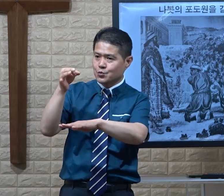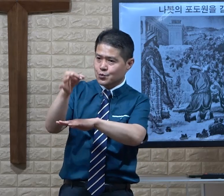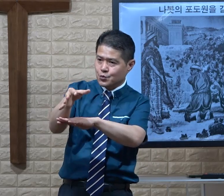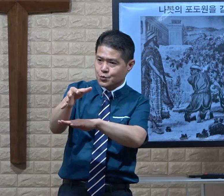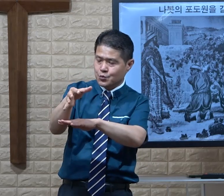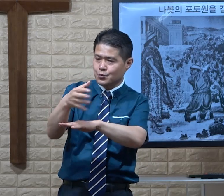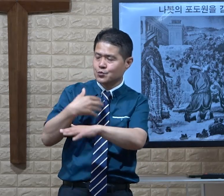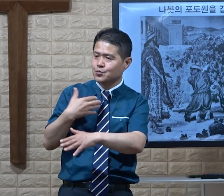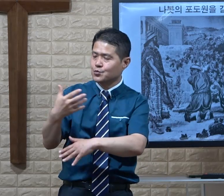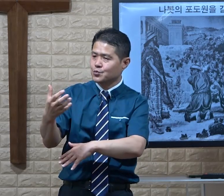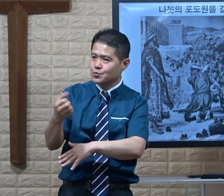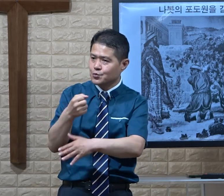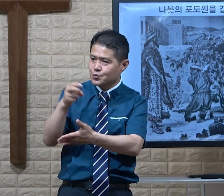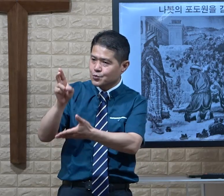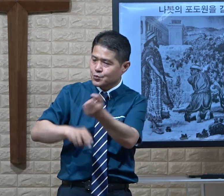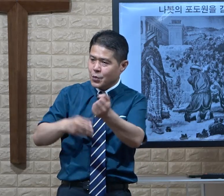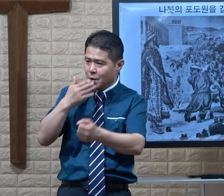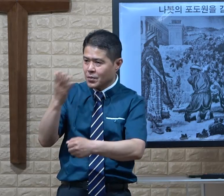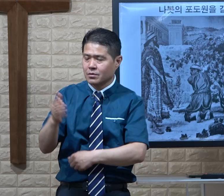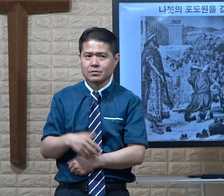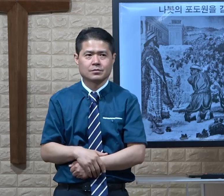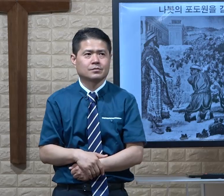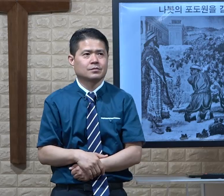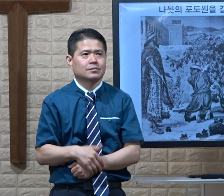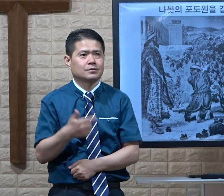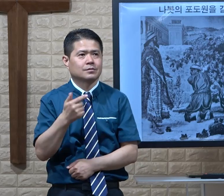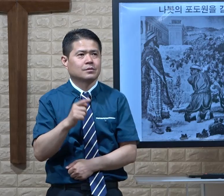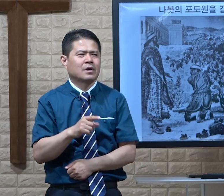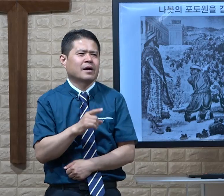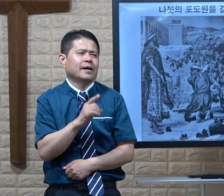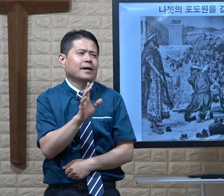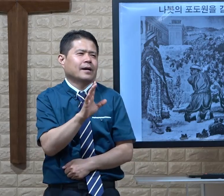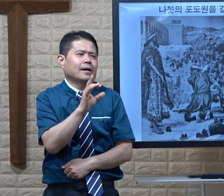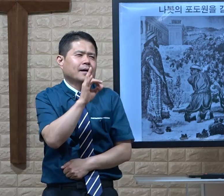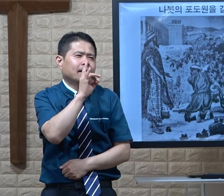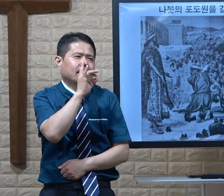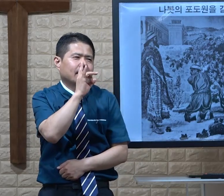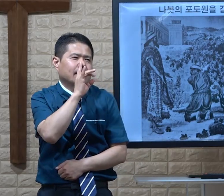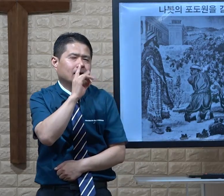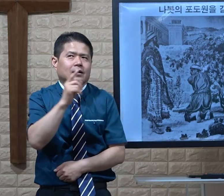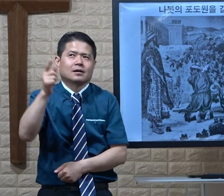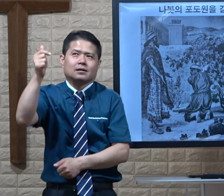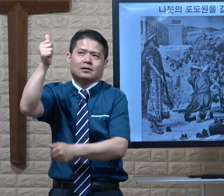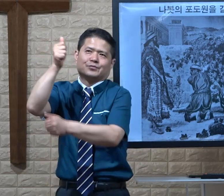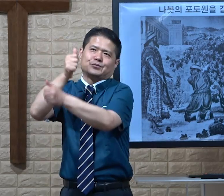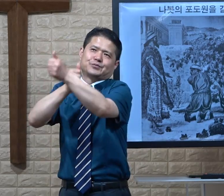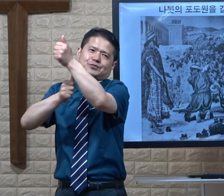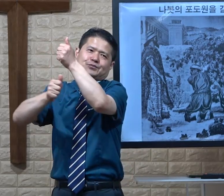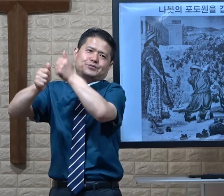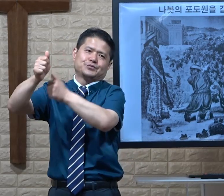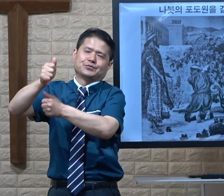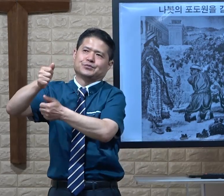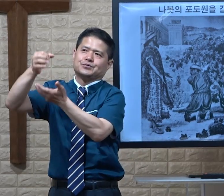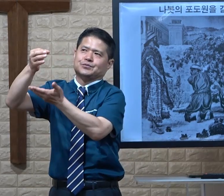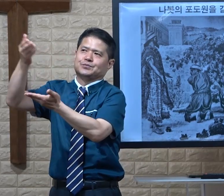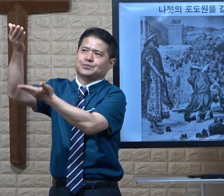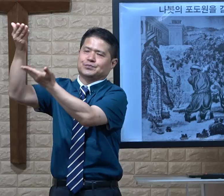그렇다면 이 밭을 내가 살 수 있느냐? 너희가 팔겠느냐라고 하니까 주인이 그것은 안 됩니다. 우리